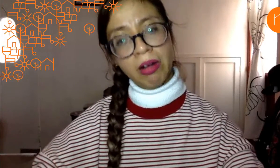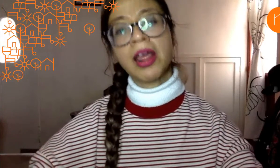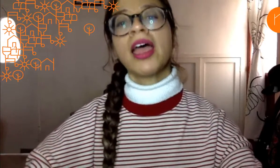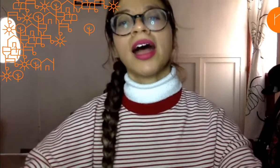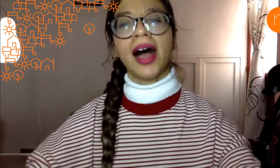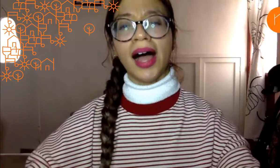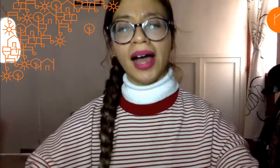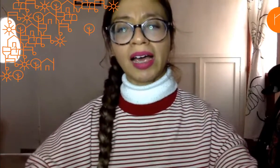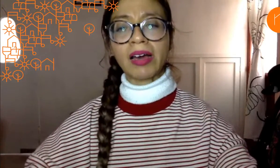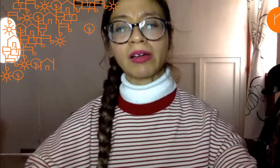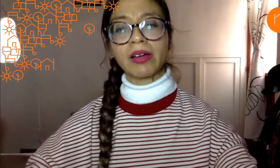conectaron, a